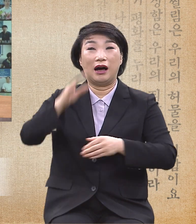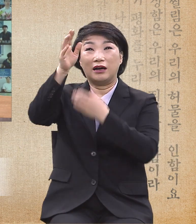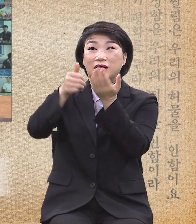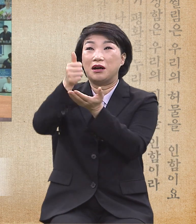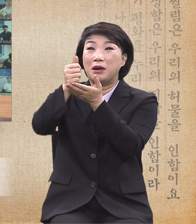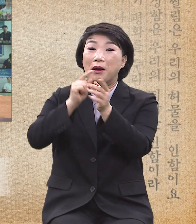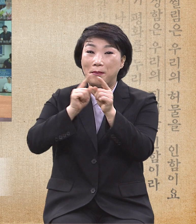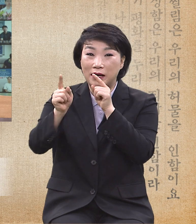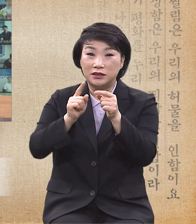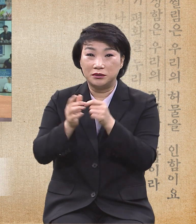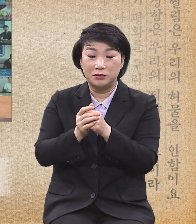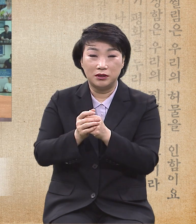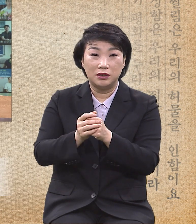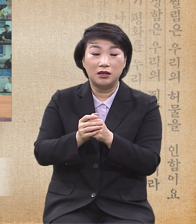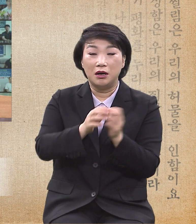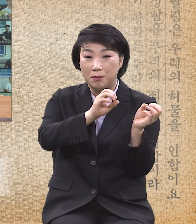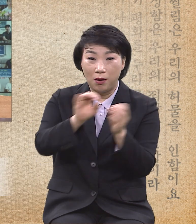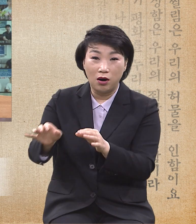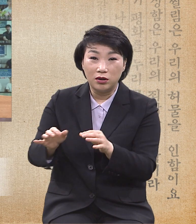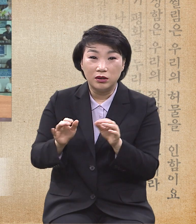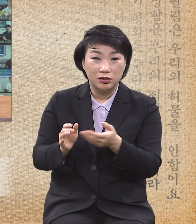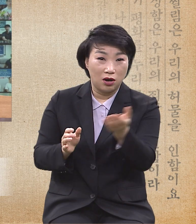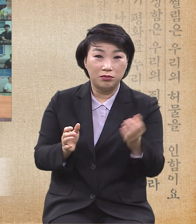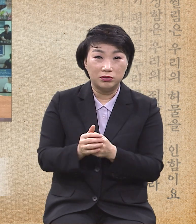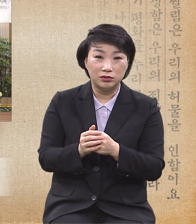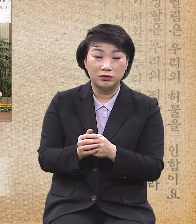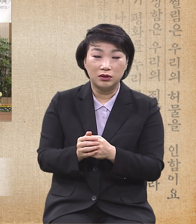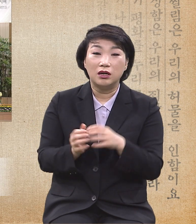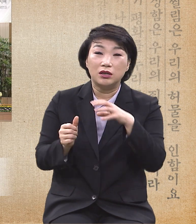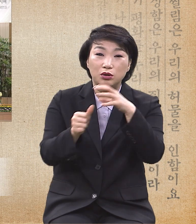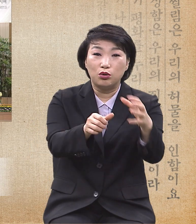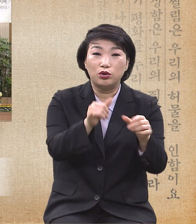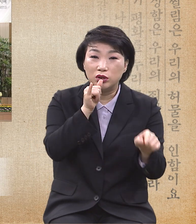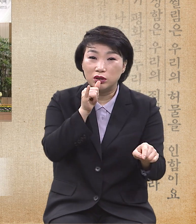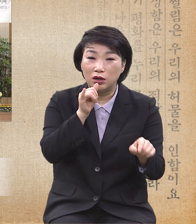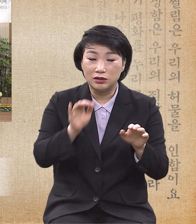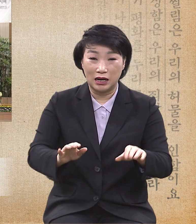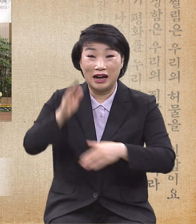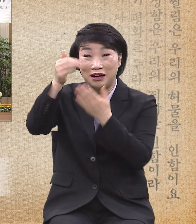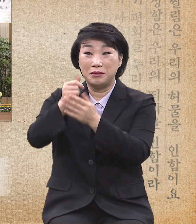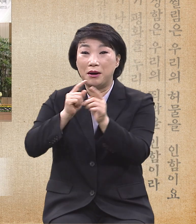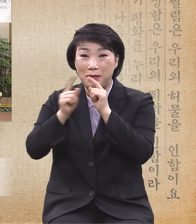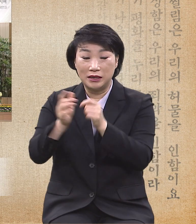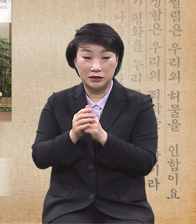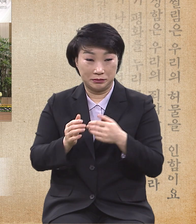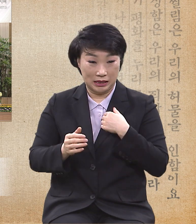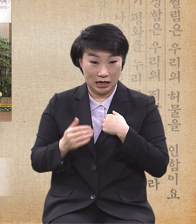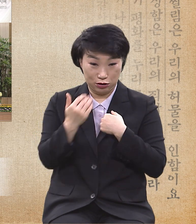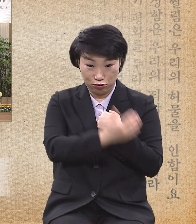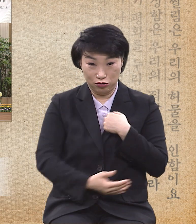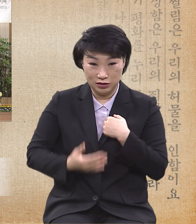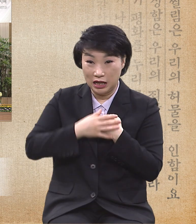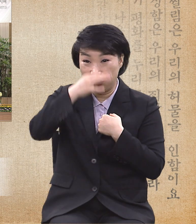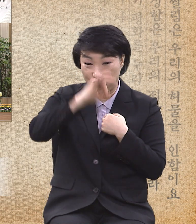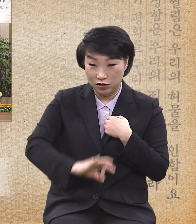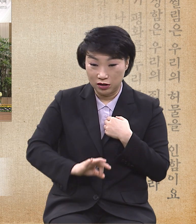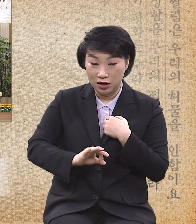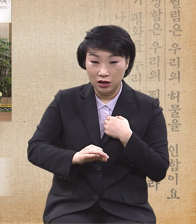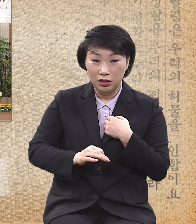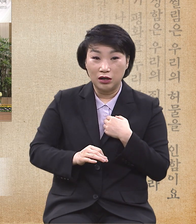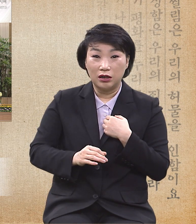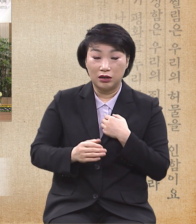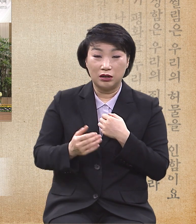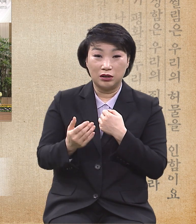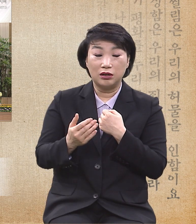하나님 말씀을 부정하는데 이용하려고 든다 이 말이에요. 하나님 말씀을 자기 육신의 유익을 챙기기